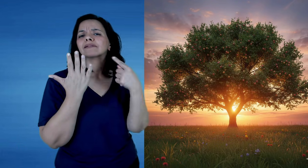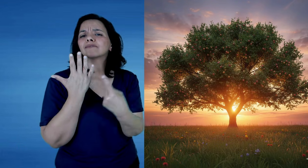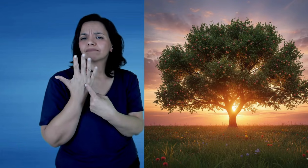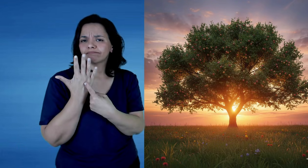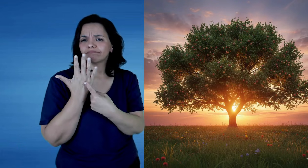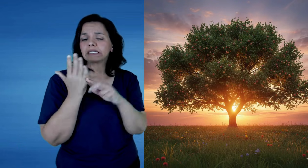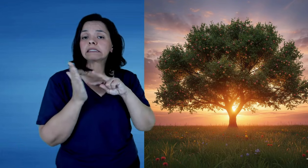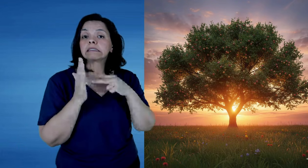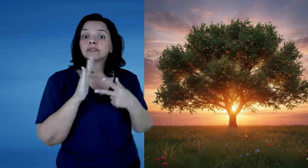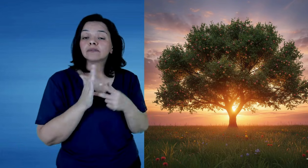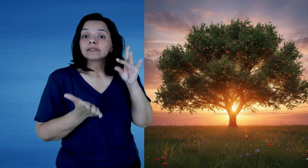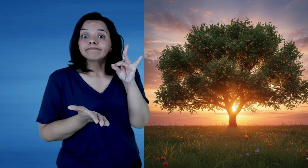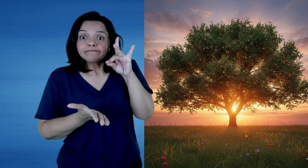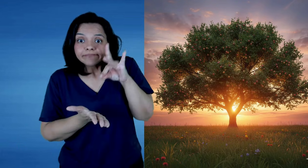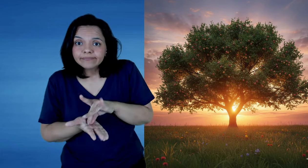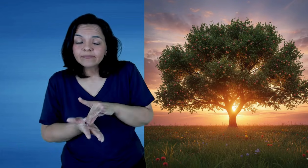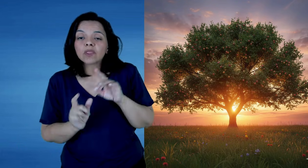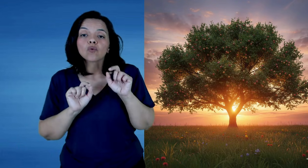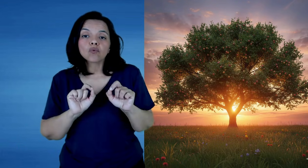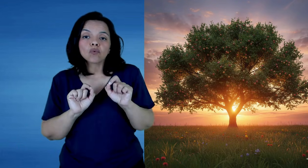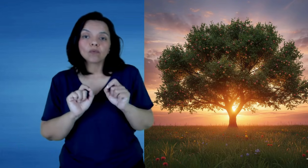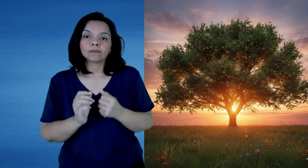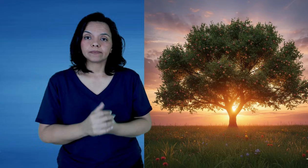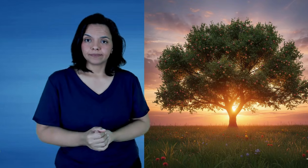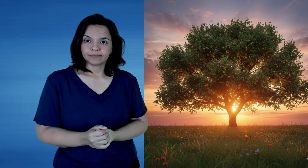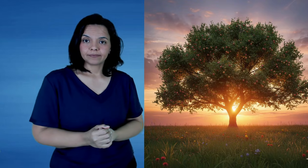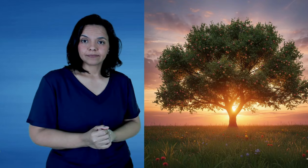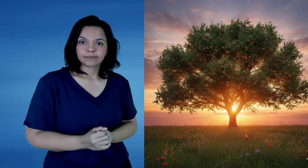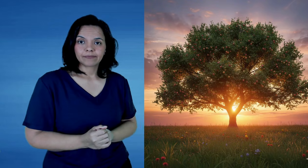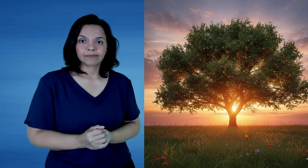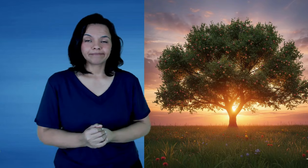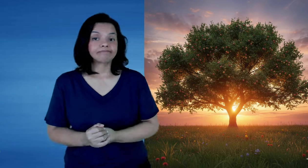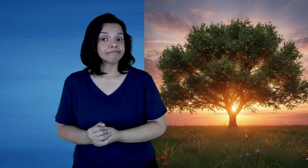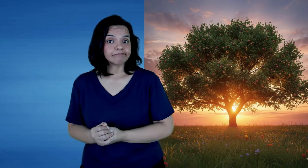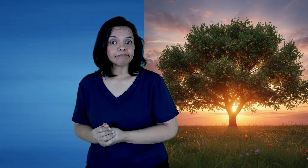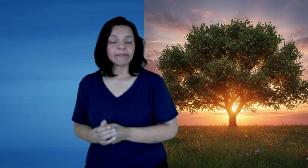É lógico que a gente está fazendo aqui uma comparação, uma metáfora.